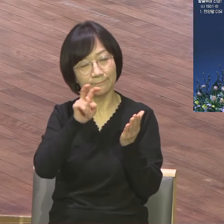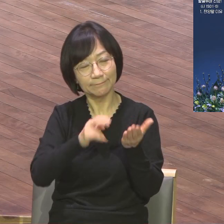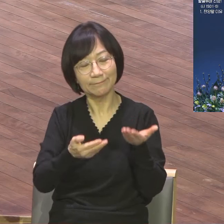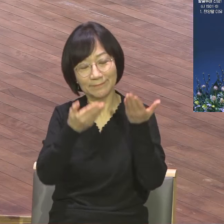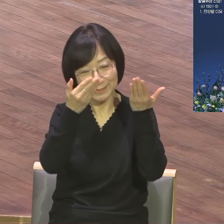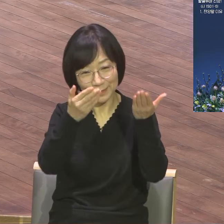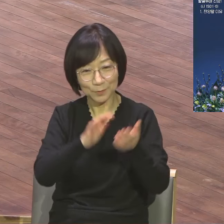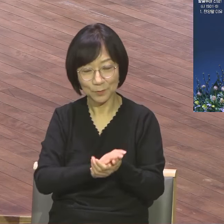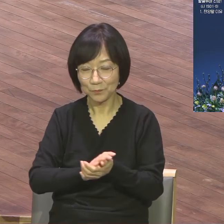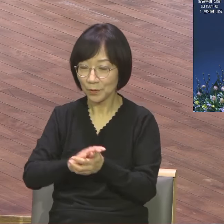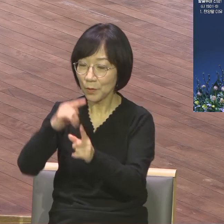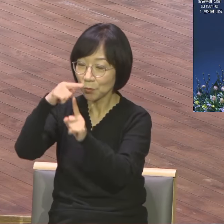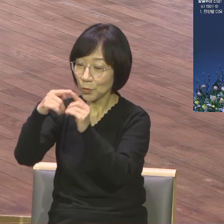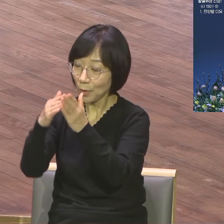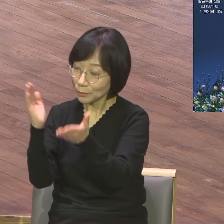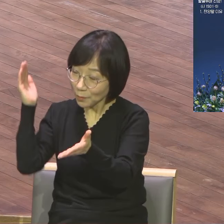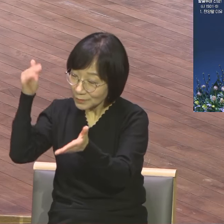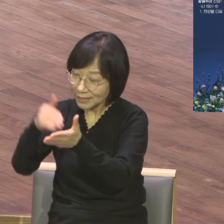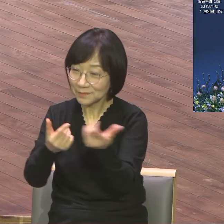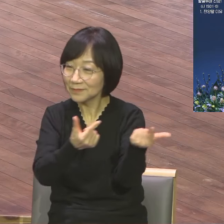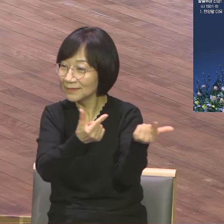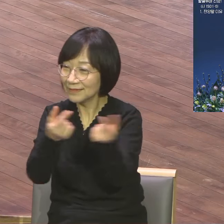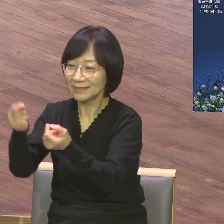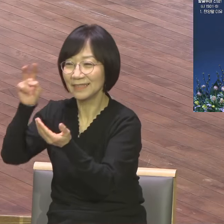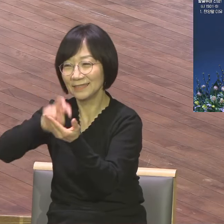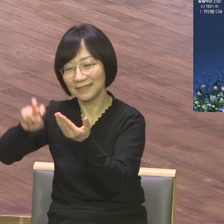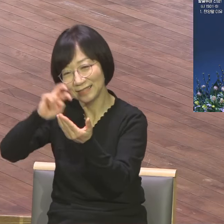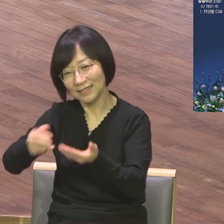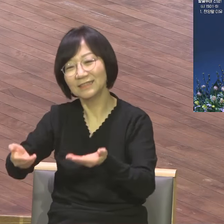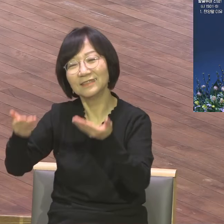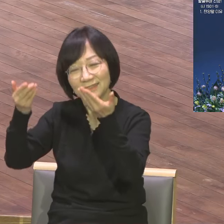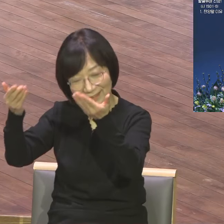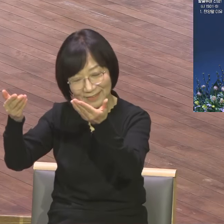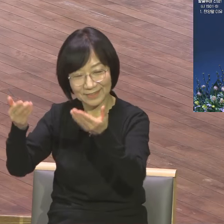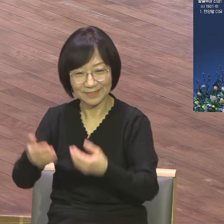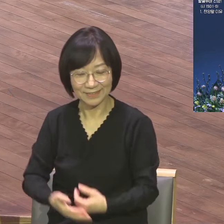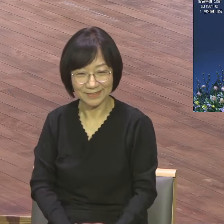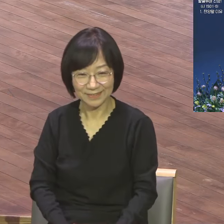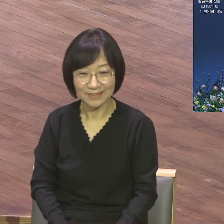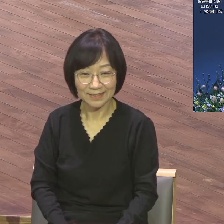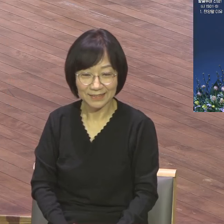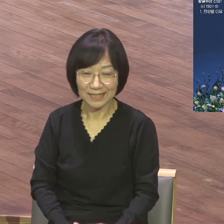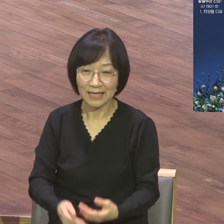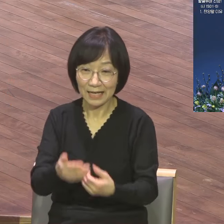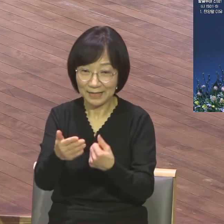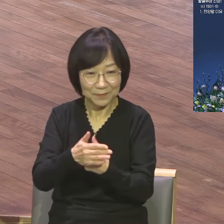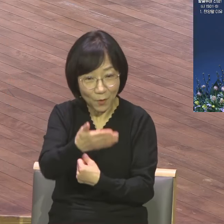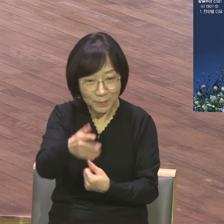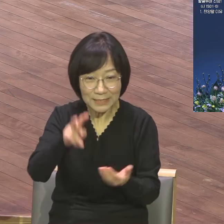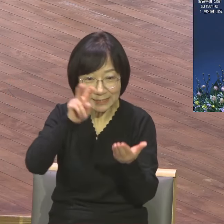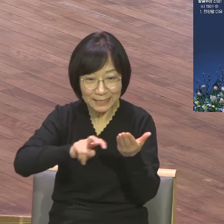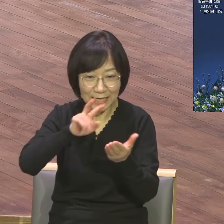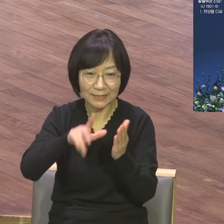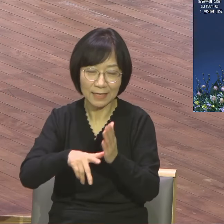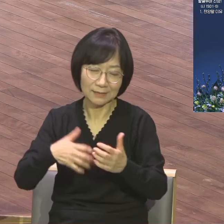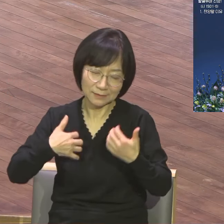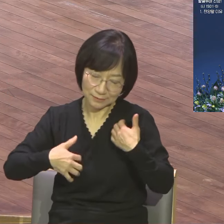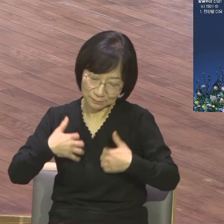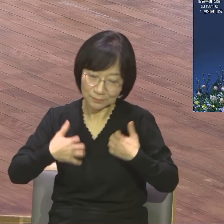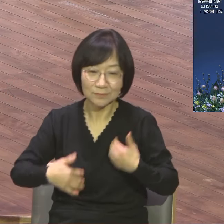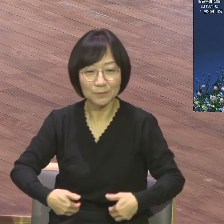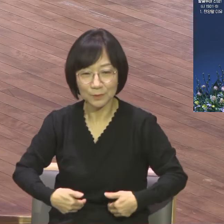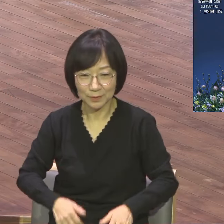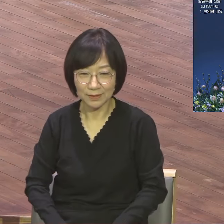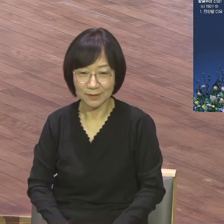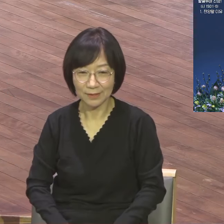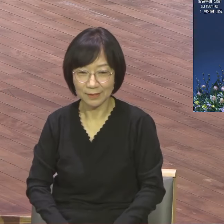찬양의 삶을 사는 거지 지극히 당연하다. 찬양을 좋아해야 돼요. 듣는 것도 좋아하고